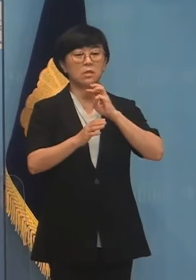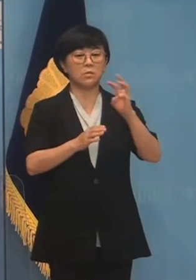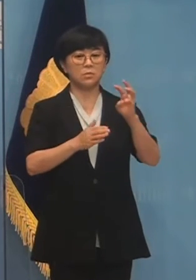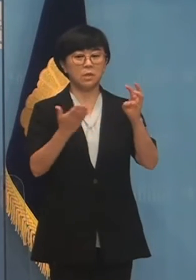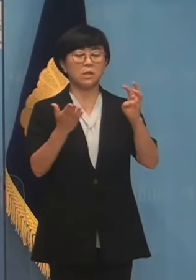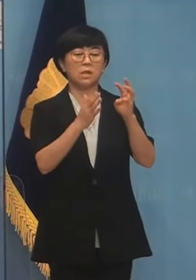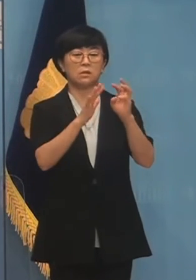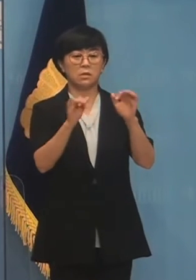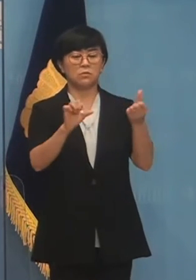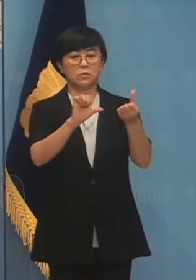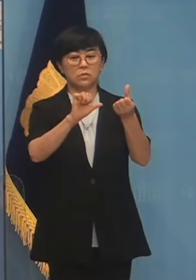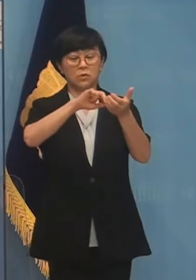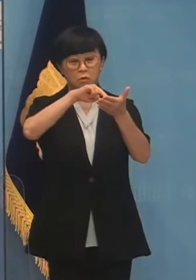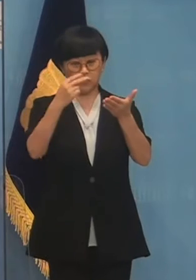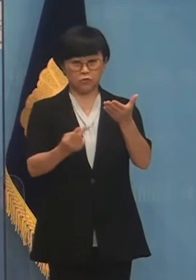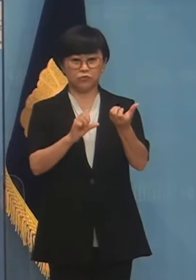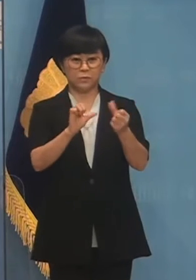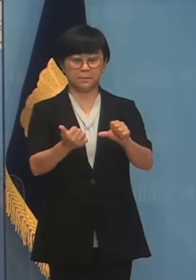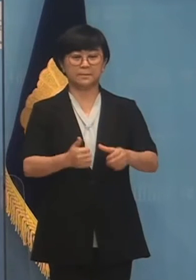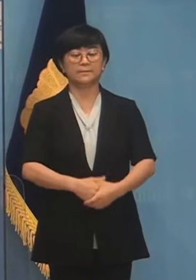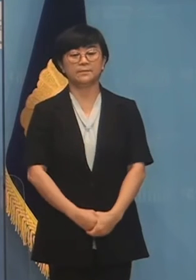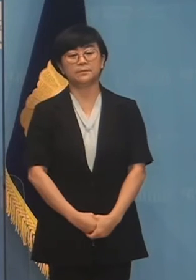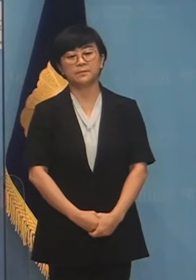30대 노동자가 떨어져 죽었습니다.